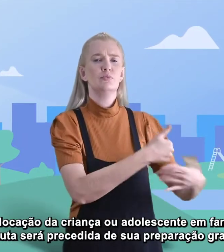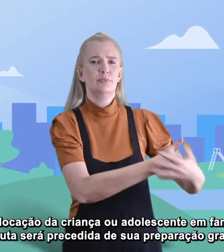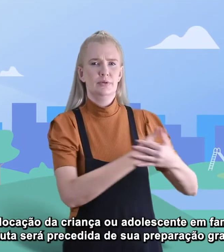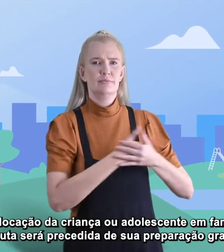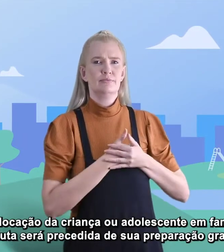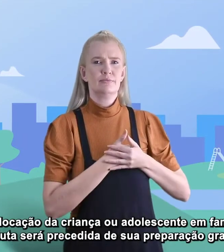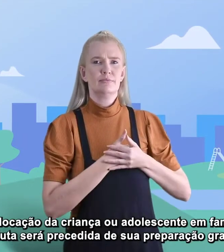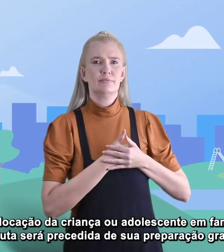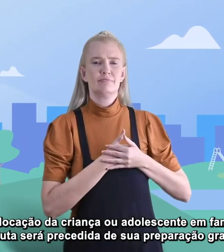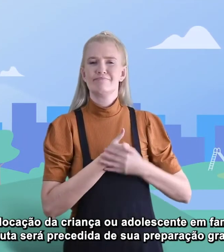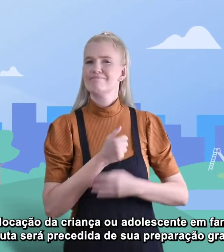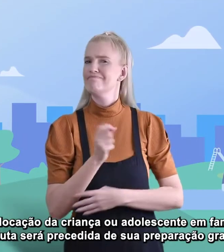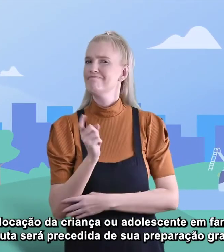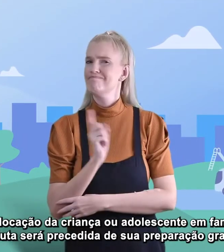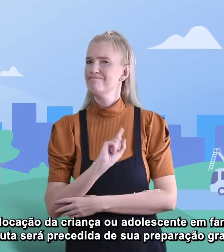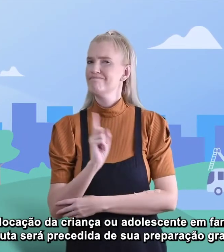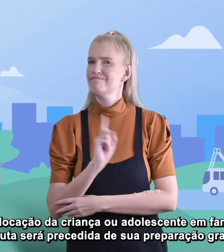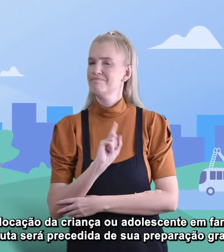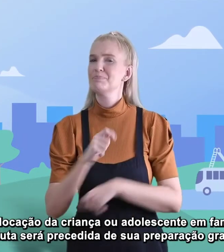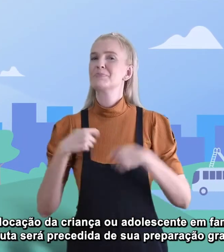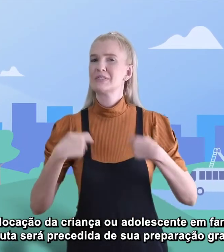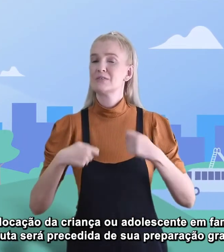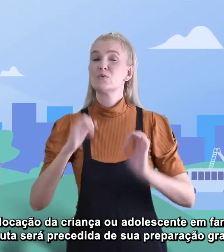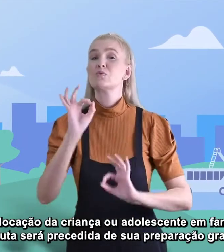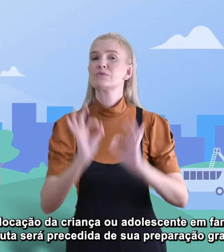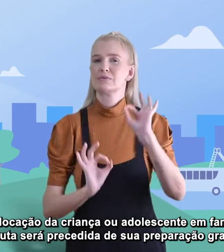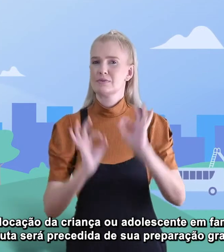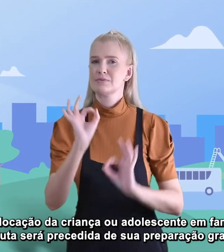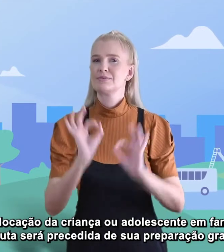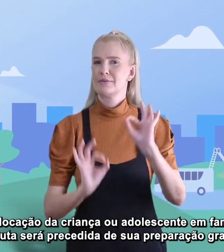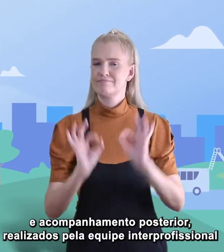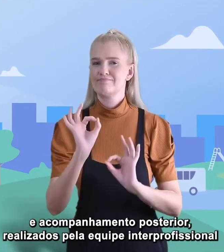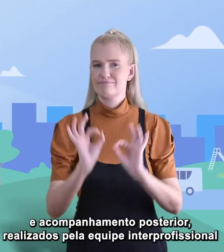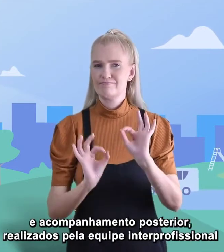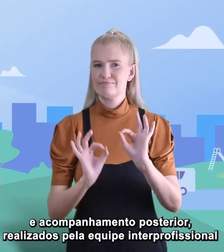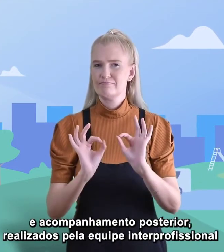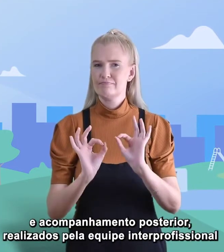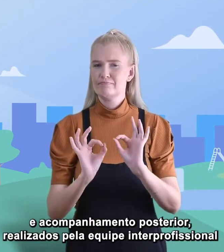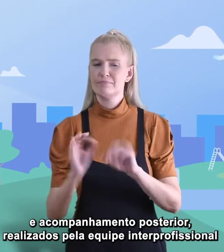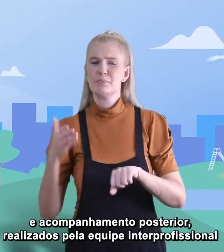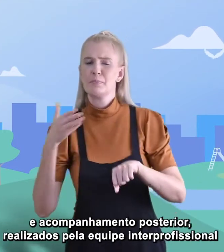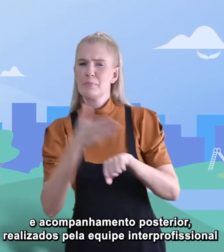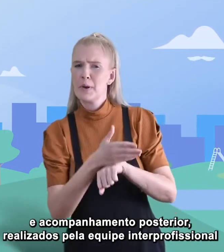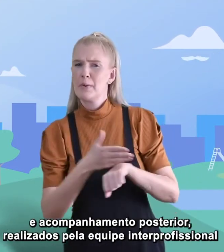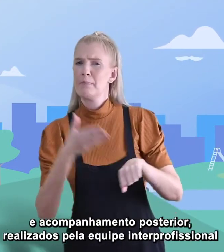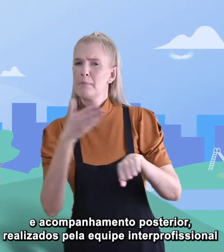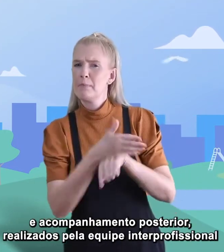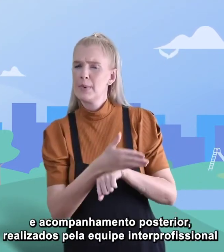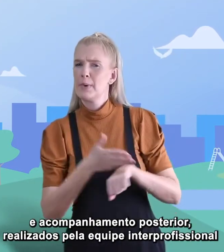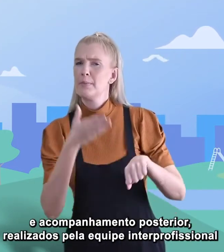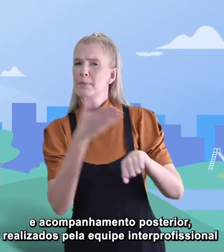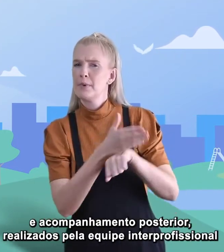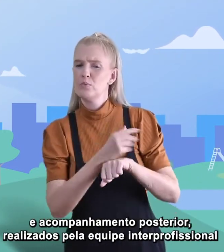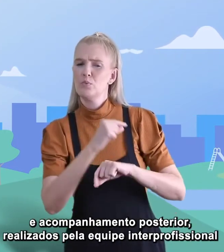será precedida de sua preparação gradativa e acompanhamento posterior, realizados